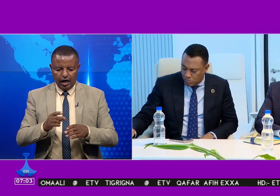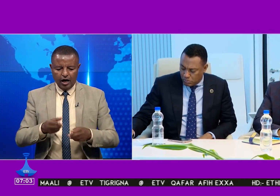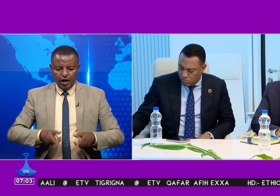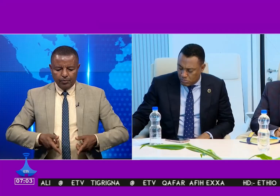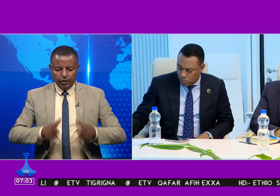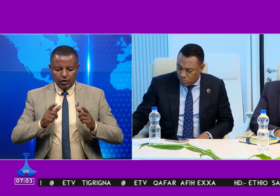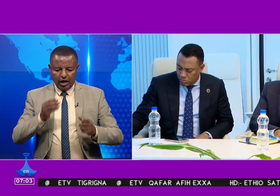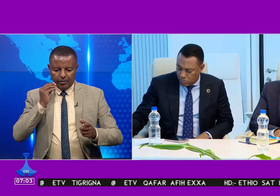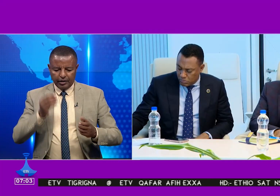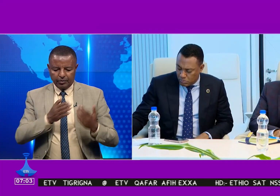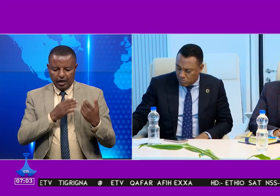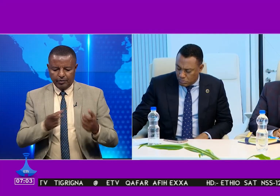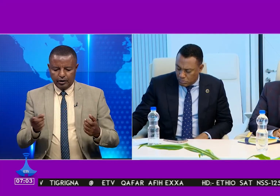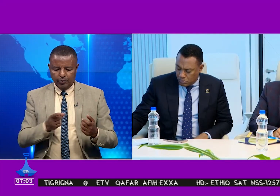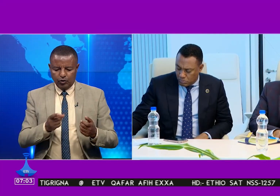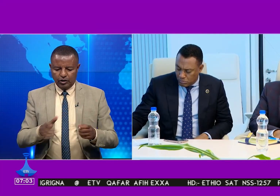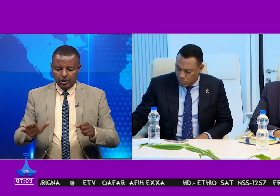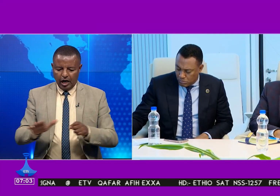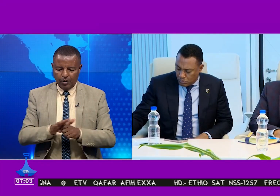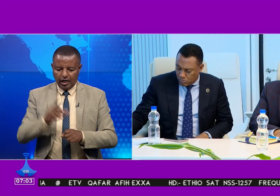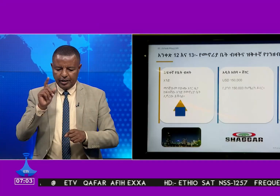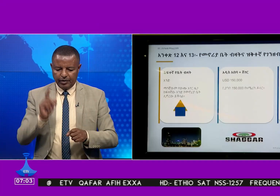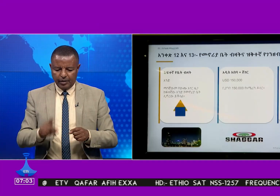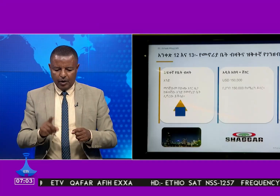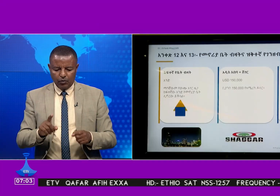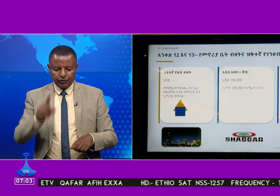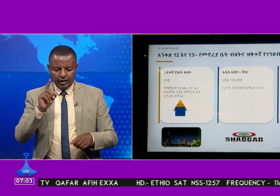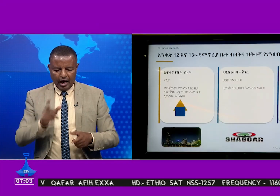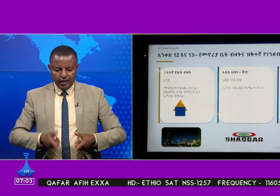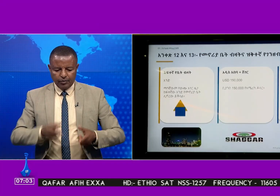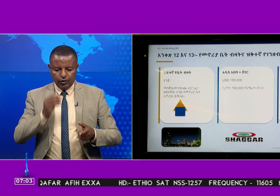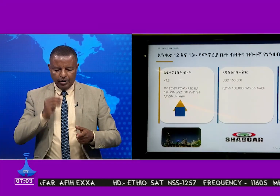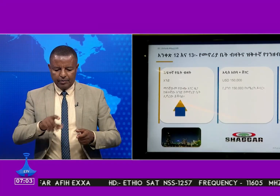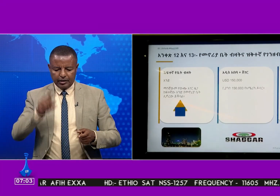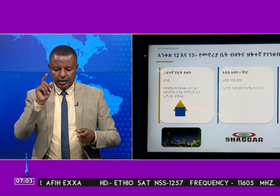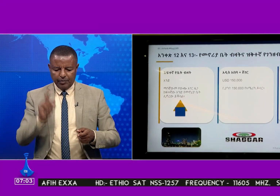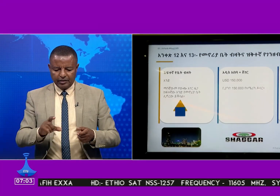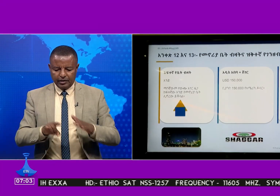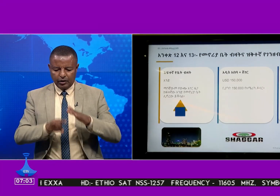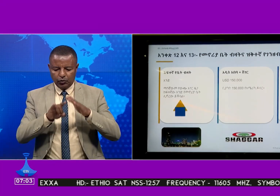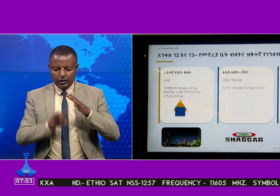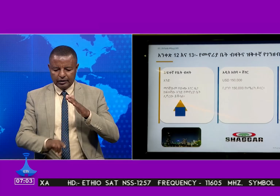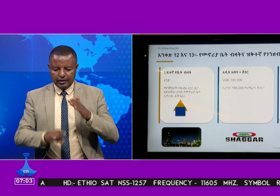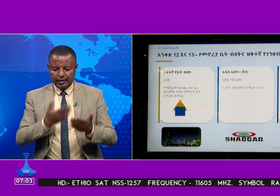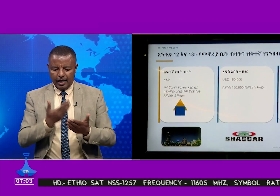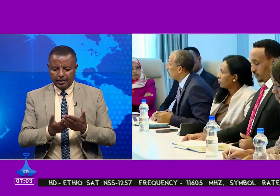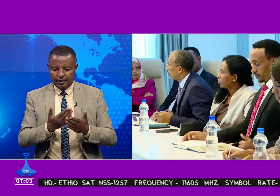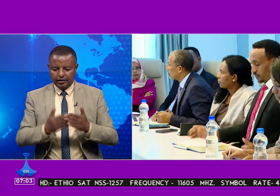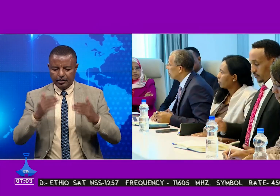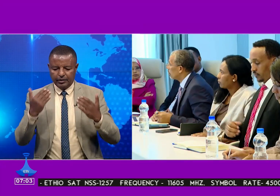ዜጋ መኖሪያ ቤት ባለቤት ለመሆን ሊያሟላ የሚገባው ለአንድ መኖሪያ ቤት የሚያስፈልገው